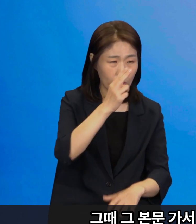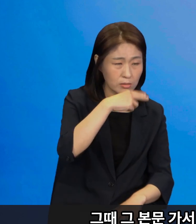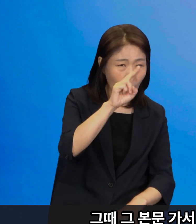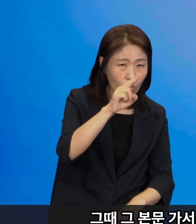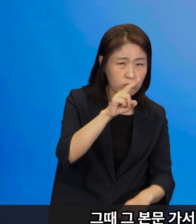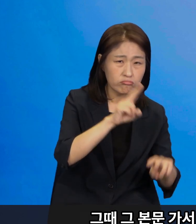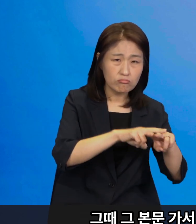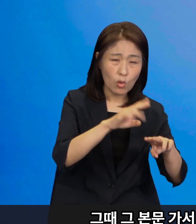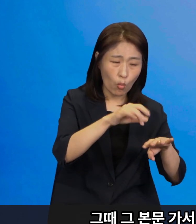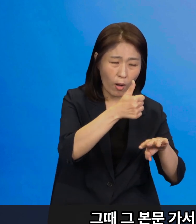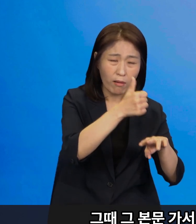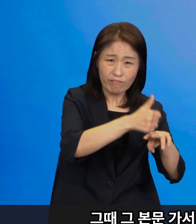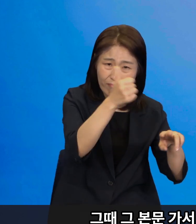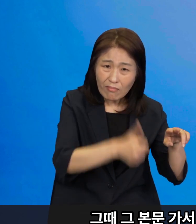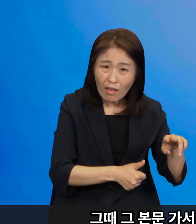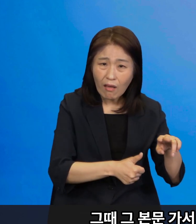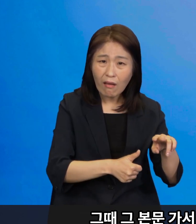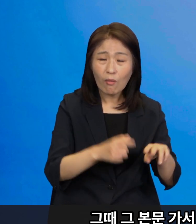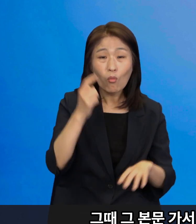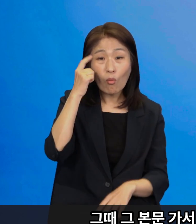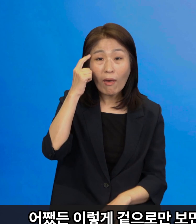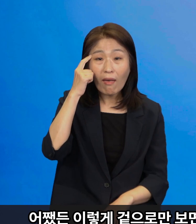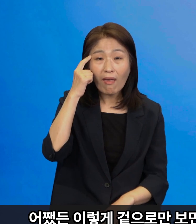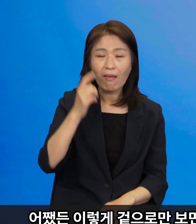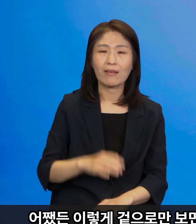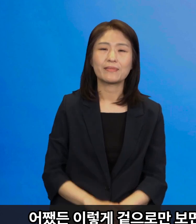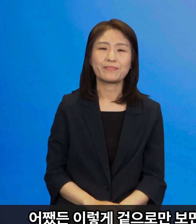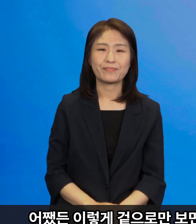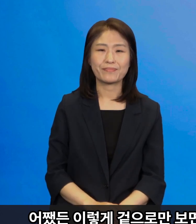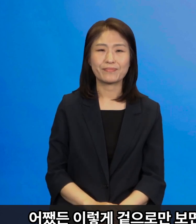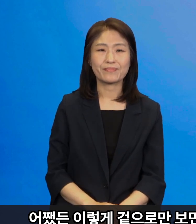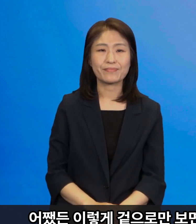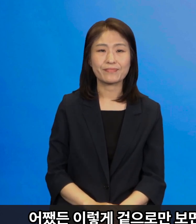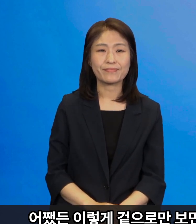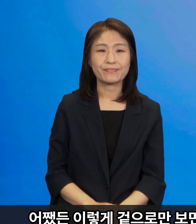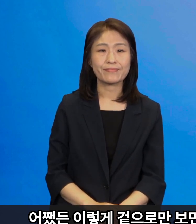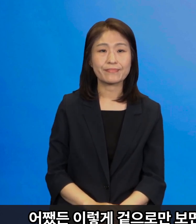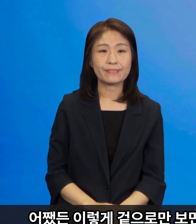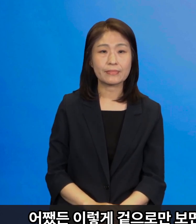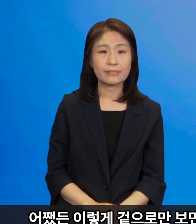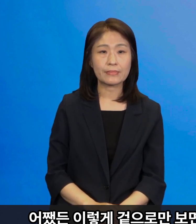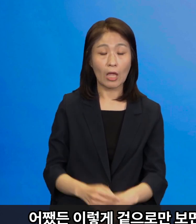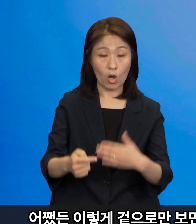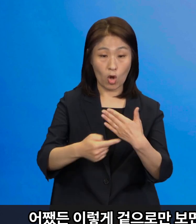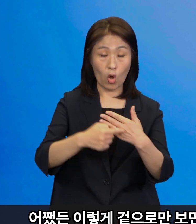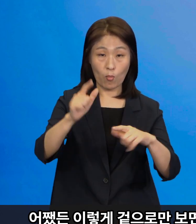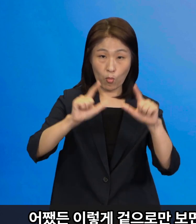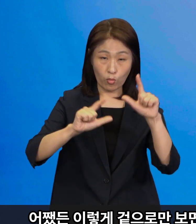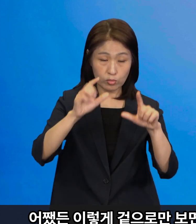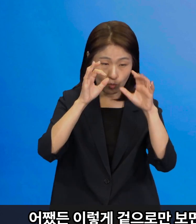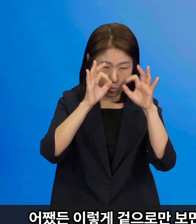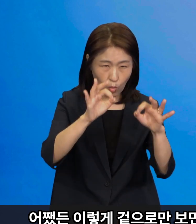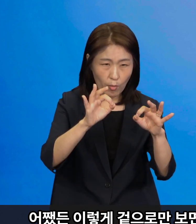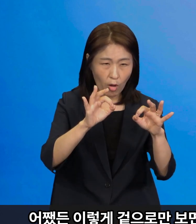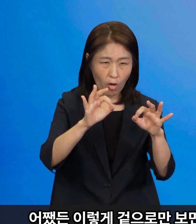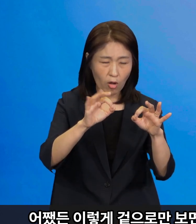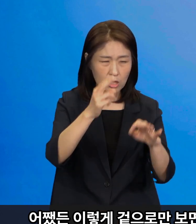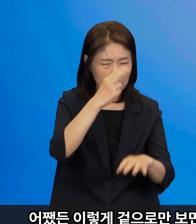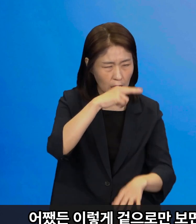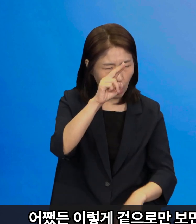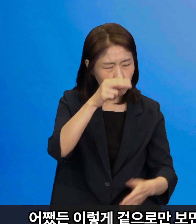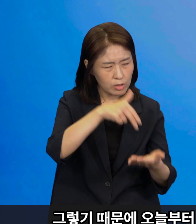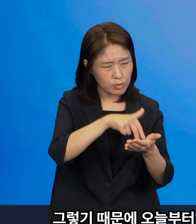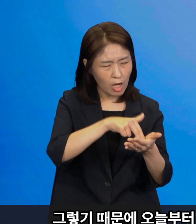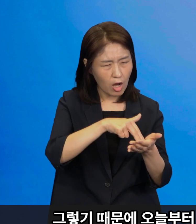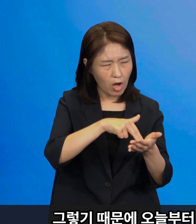가서 이야기를 나눠 드리겠습니다만, 어쨌든 이렇게 겉으로만 보면 참 이 사울은 좀 억울한 면이 있는